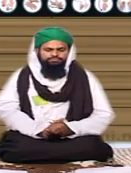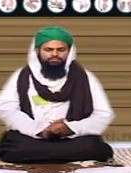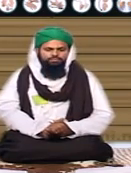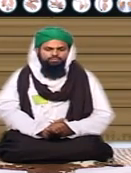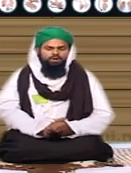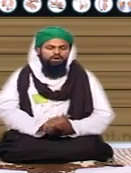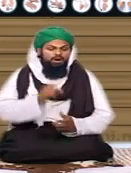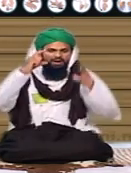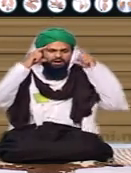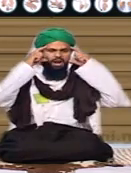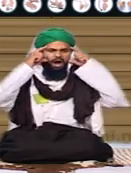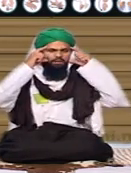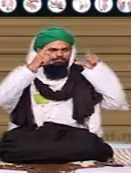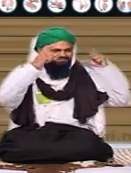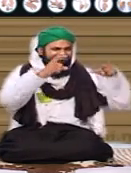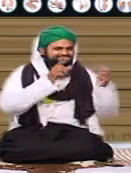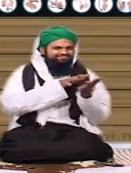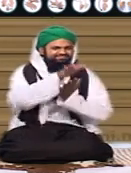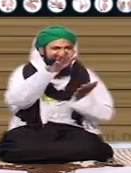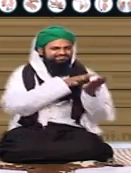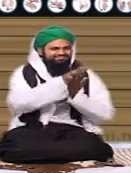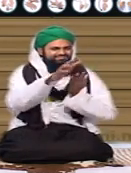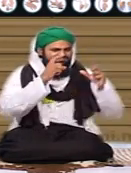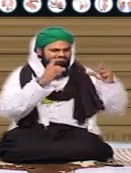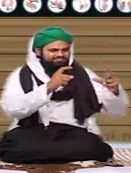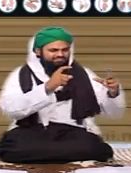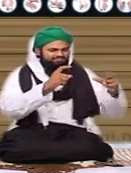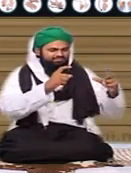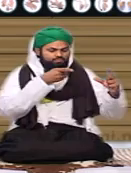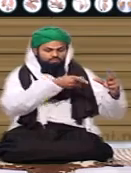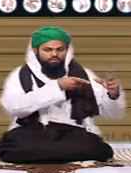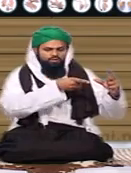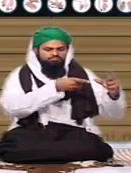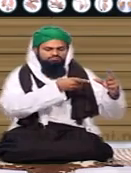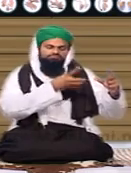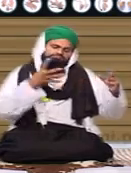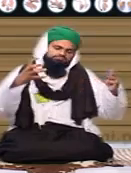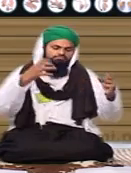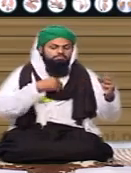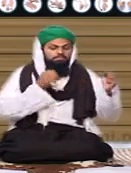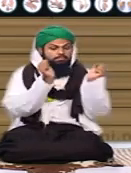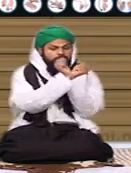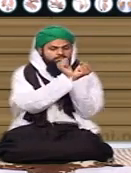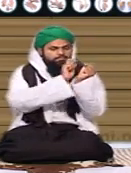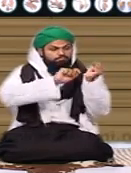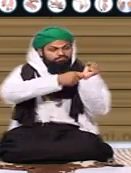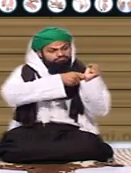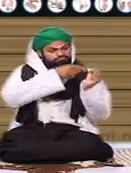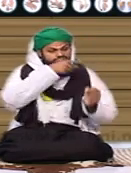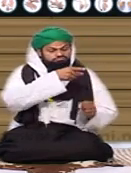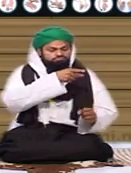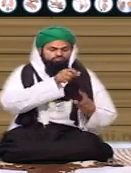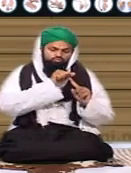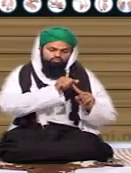کی گرفتاری کا وارنٹ جاری ہو جائے، کسی شخص کی گرفتاری کا وارنٹ جاری ہو